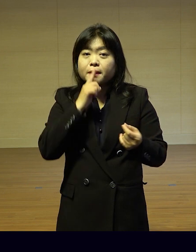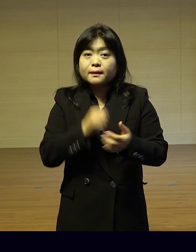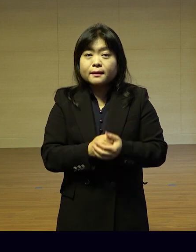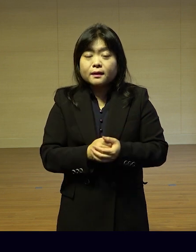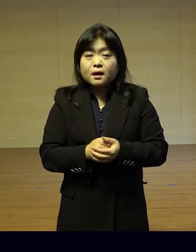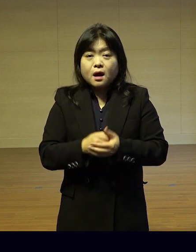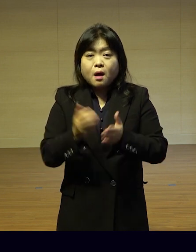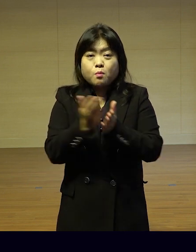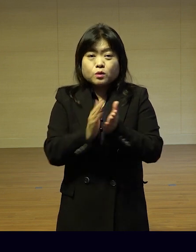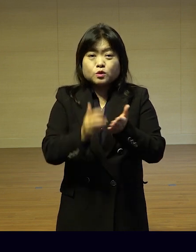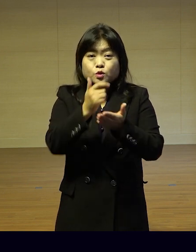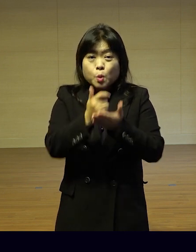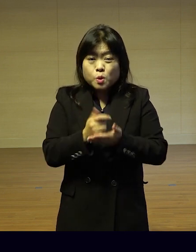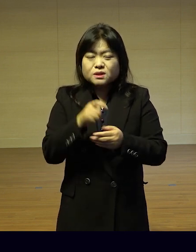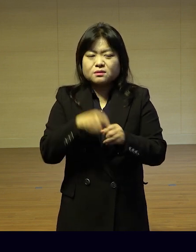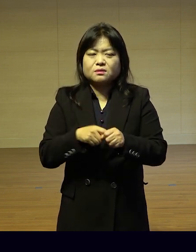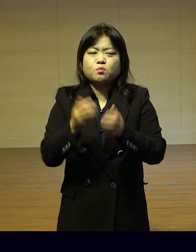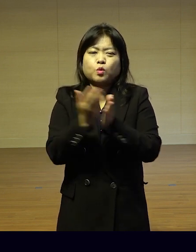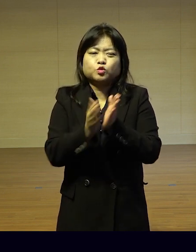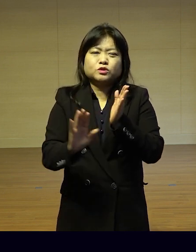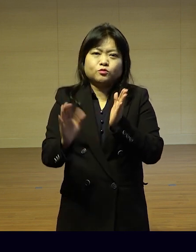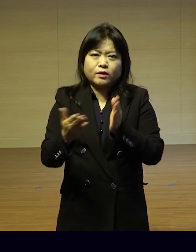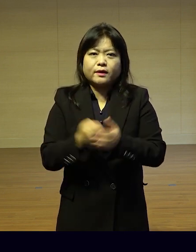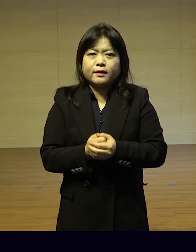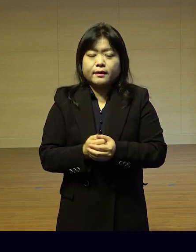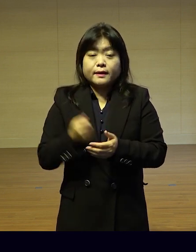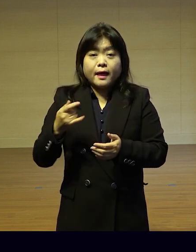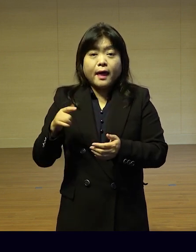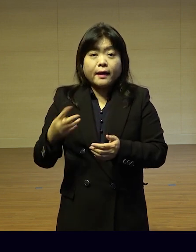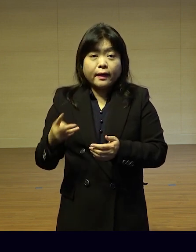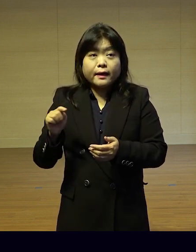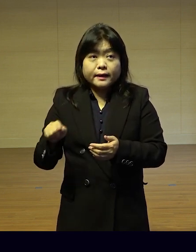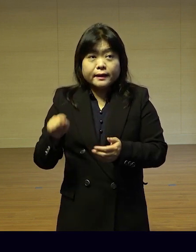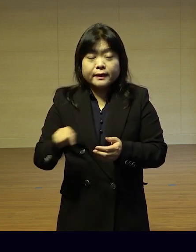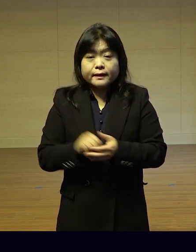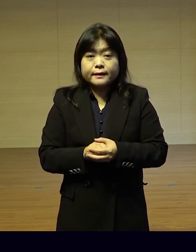모순은 논리적인 모순입니다. 해겔이